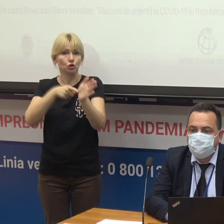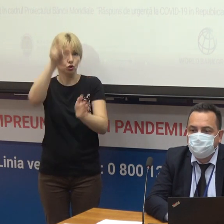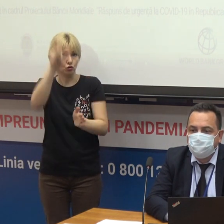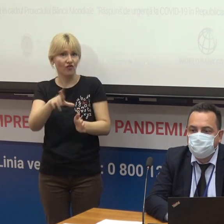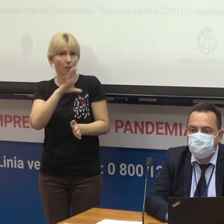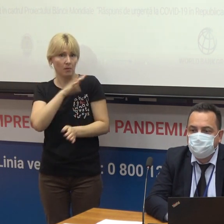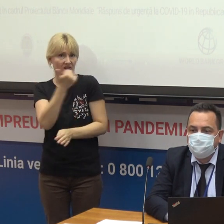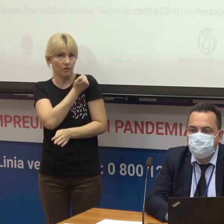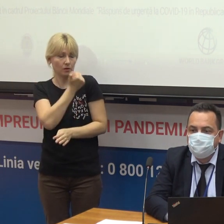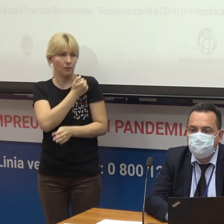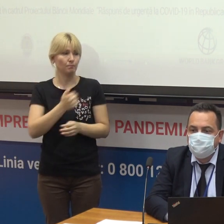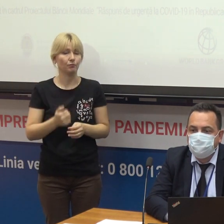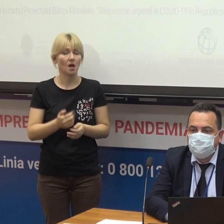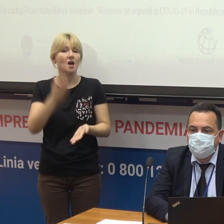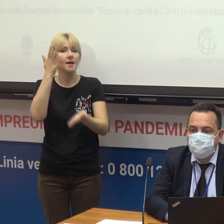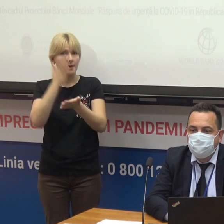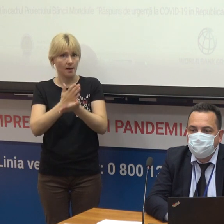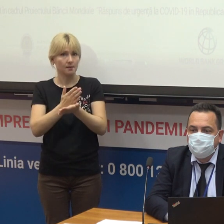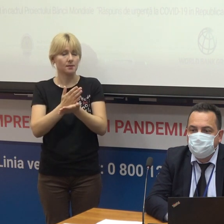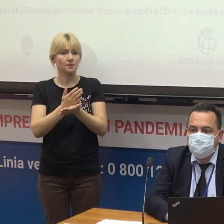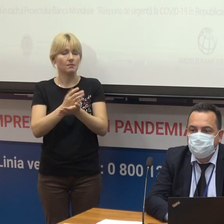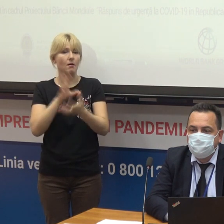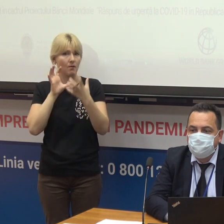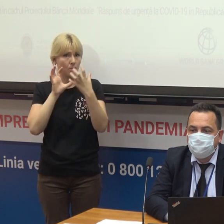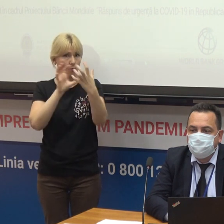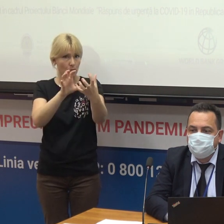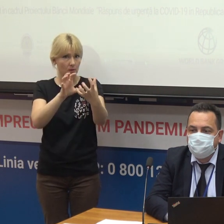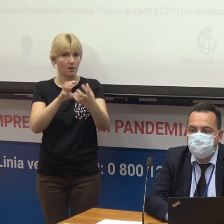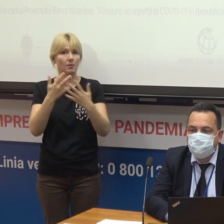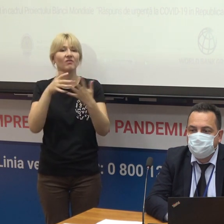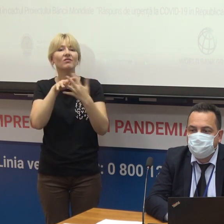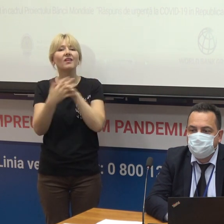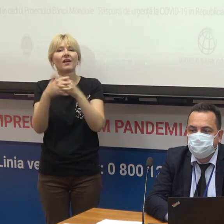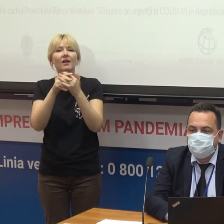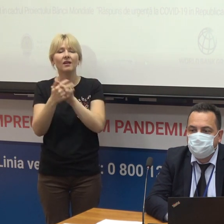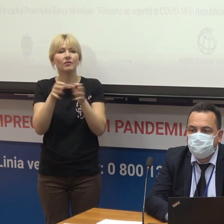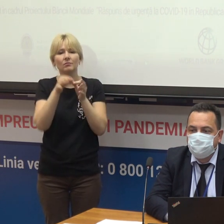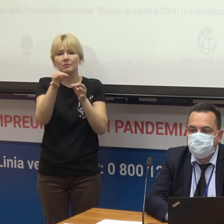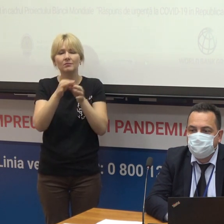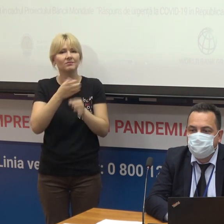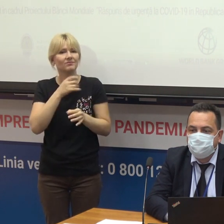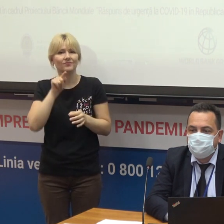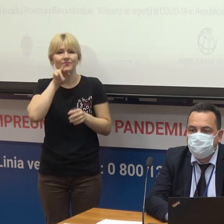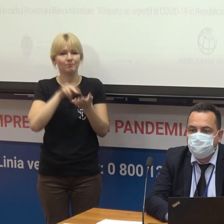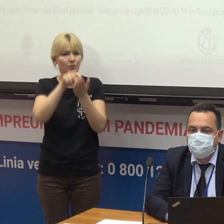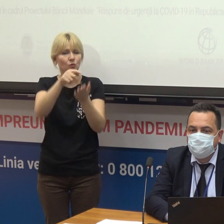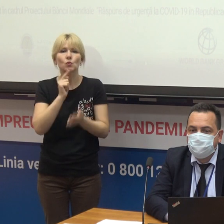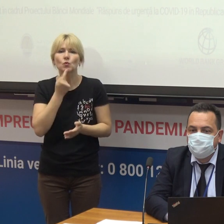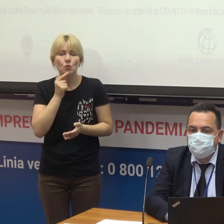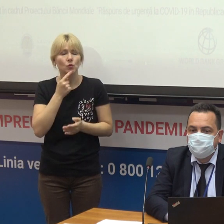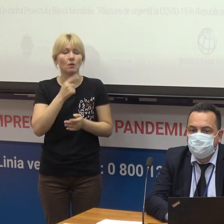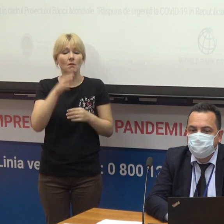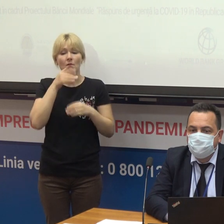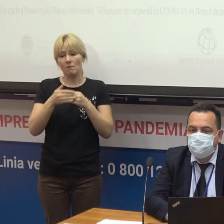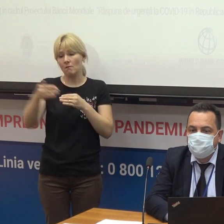Sunt planificate mobilizarea cât mai multor echipe mobile, mai ales către zonele rurale, pentru a ne pregăti bine pentru perioada următoare, care s-ar putea